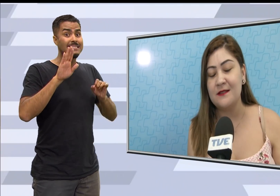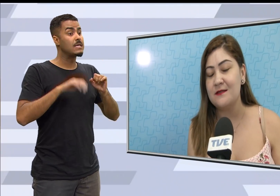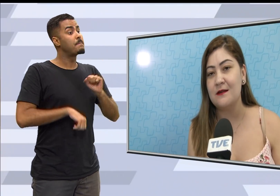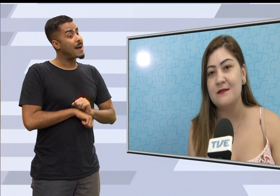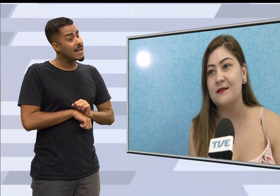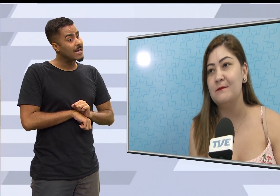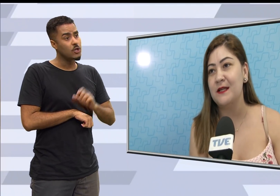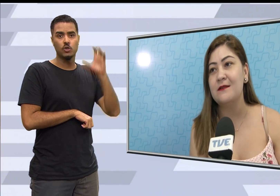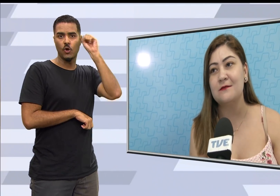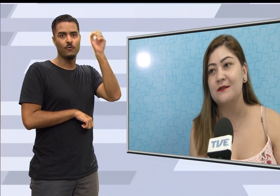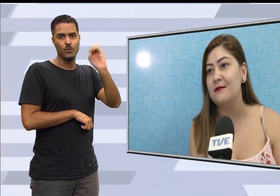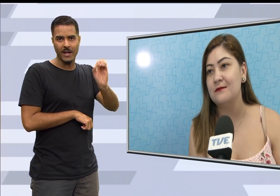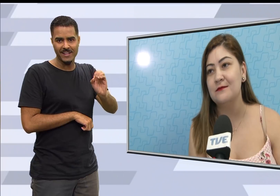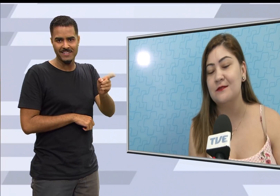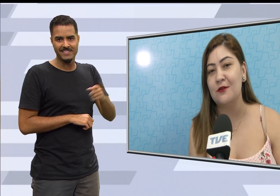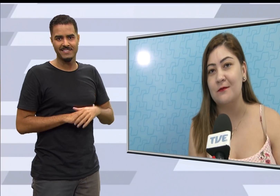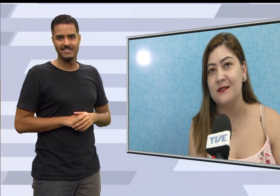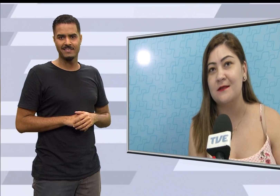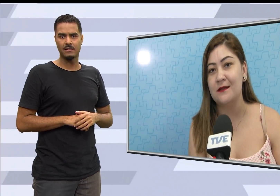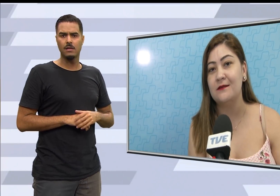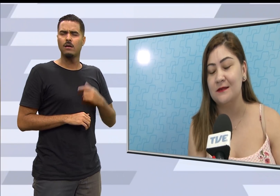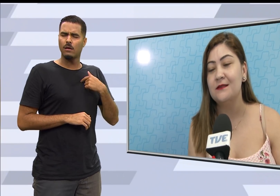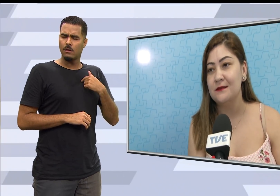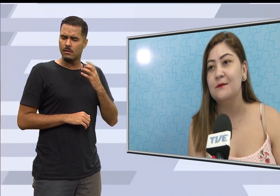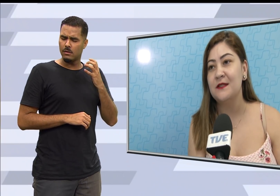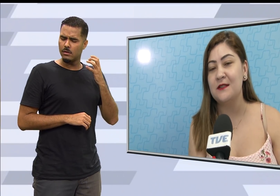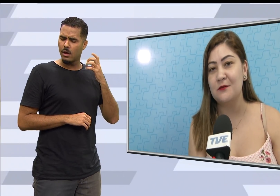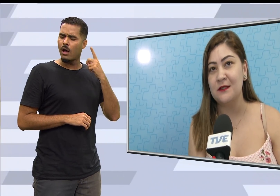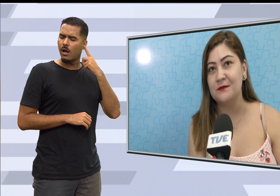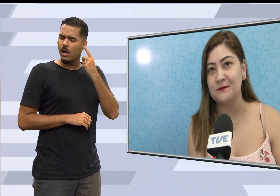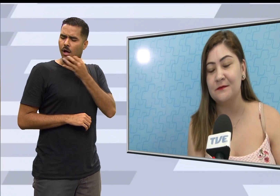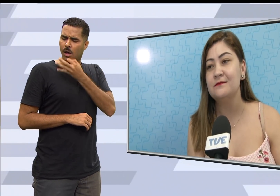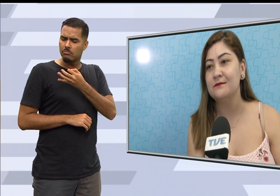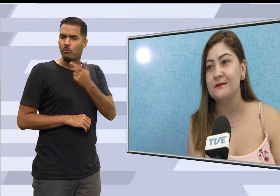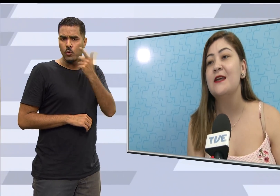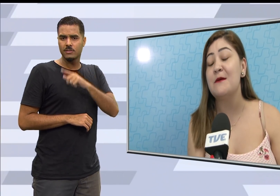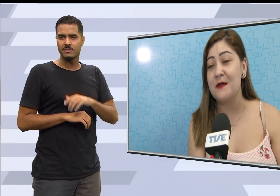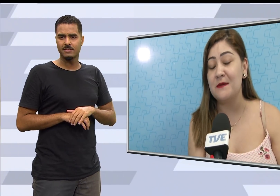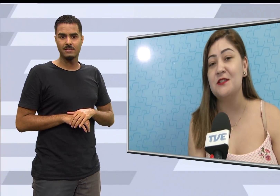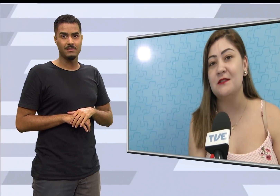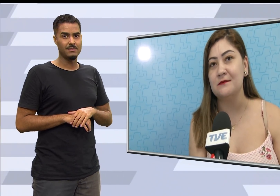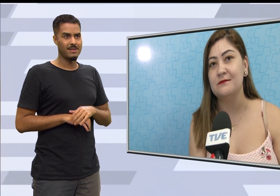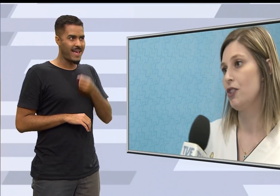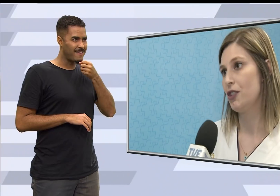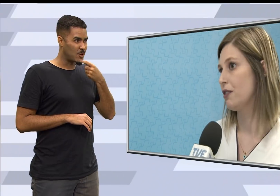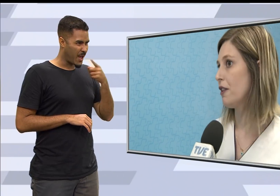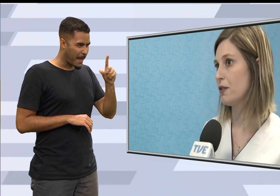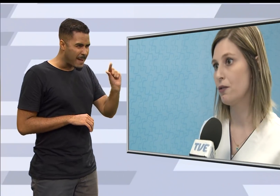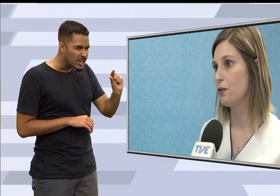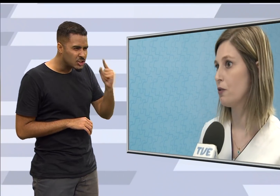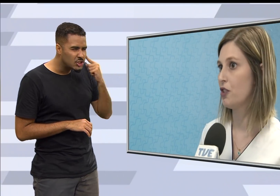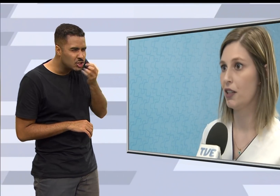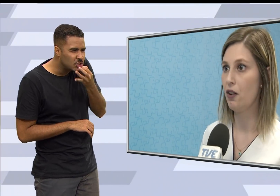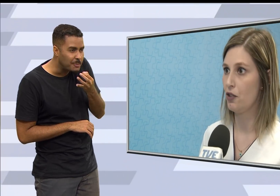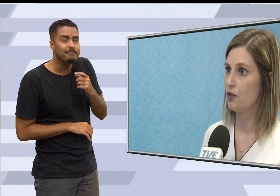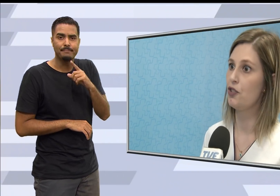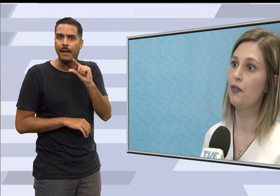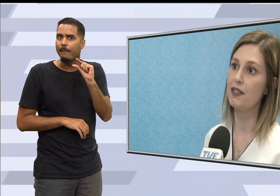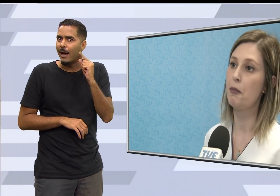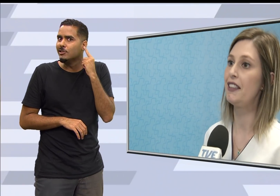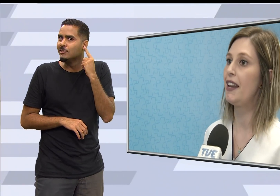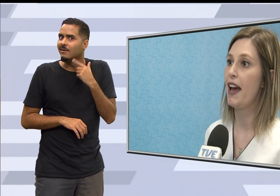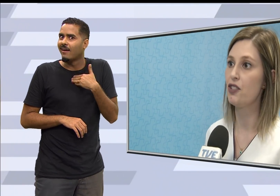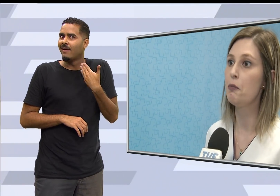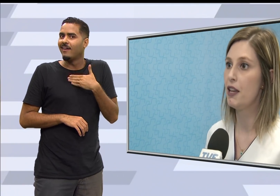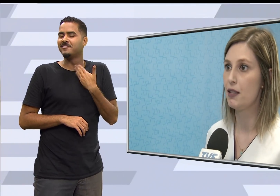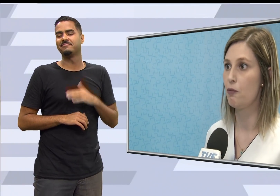prestar muita atenção assim para escutar o som, mas é bem tranquilo. É bem baixinho, né? É bem baixinho. A gente não faz o diagnóstico, a gente faz